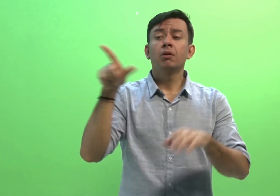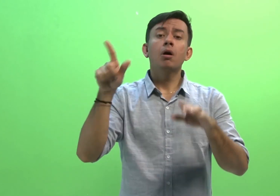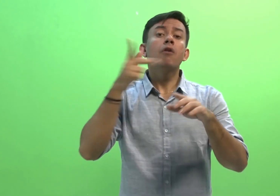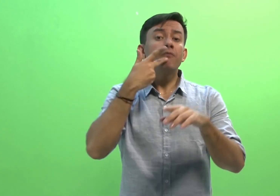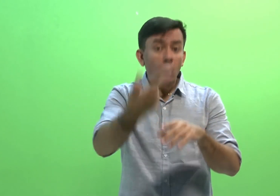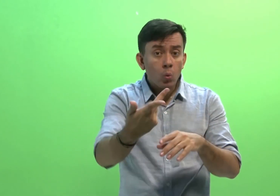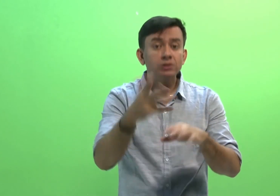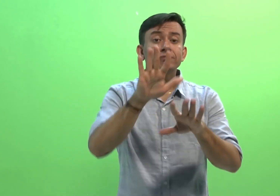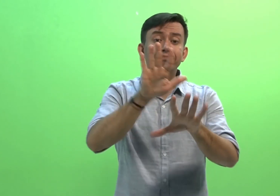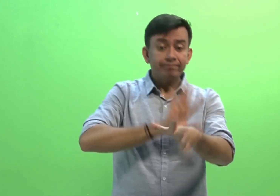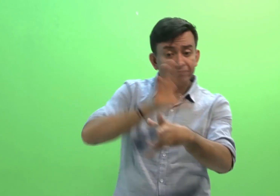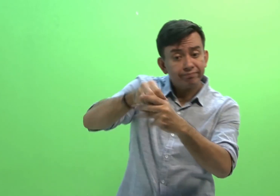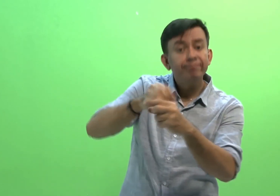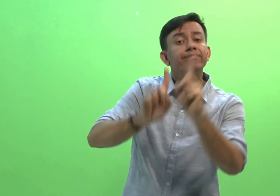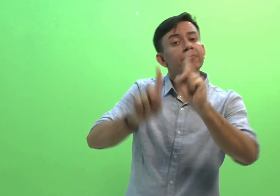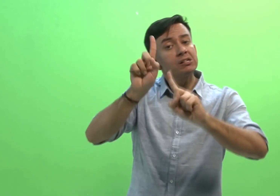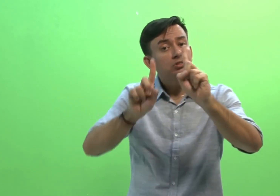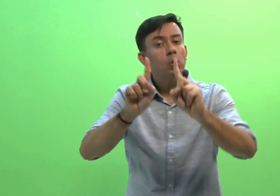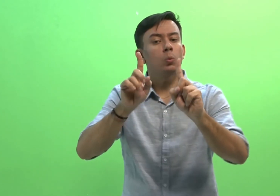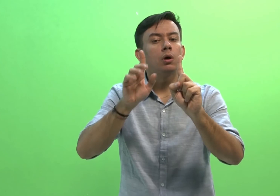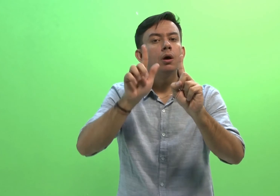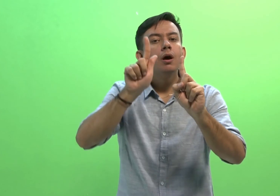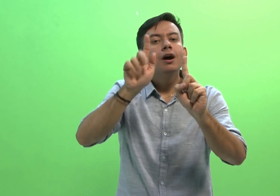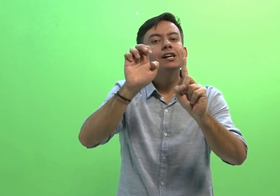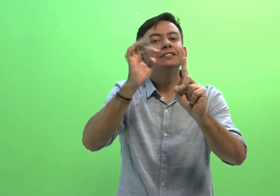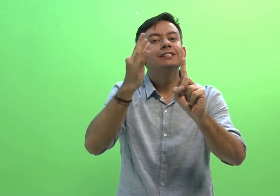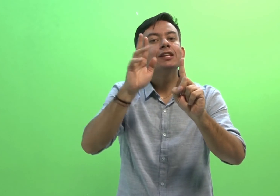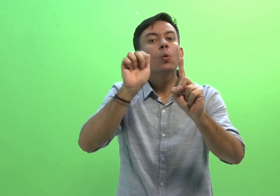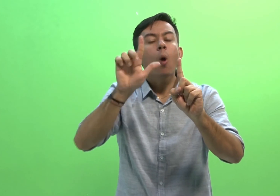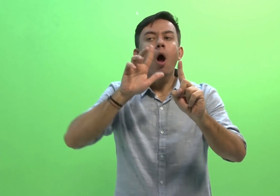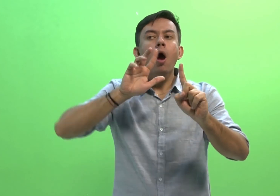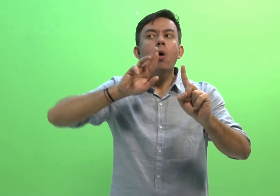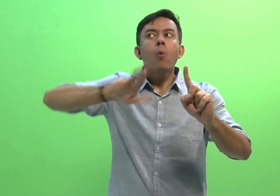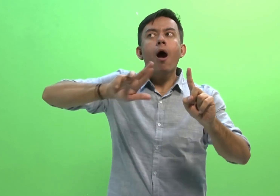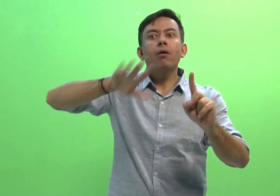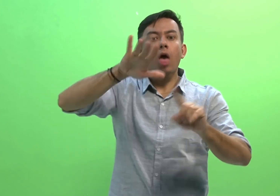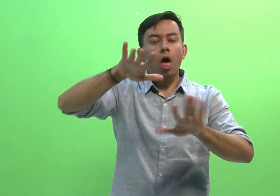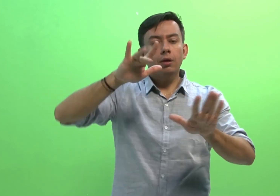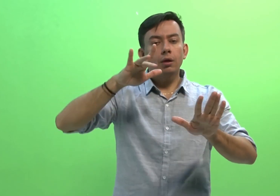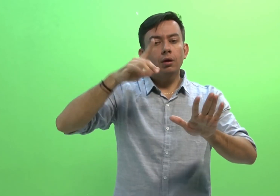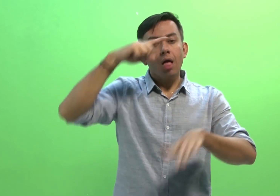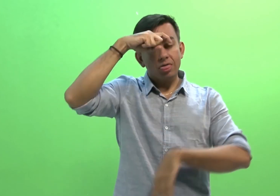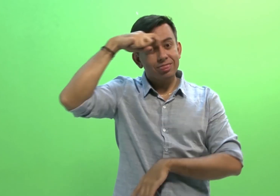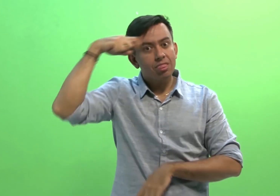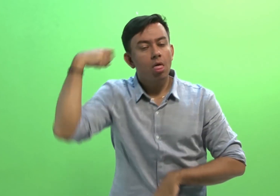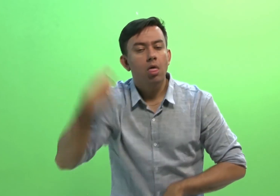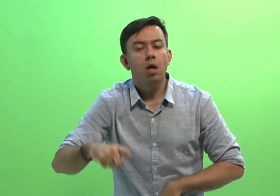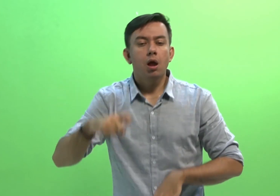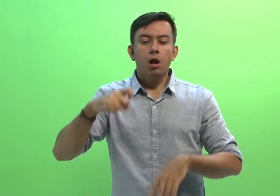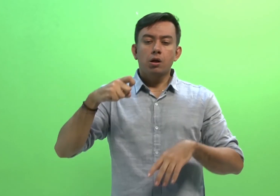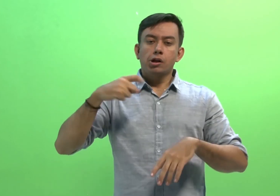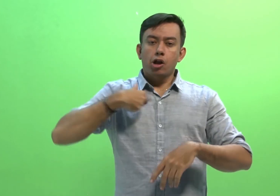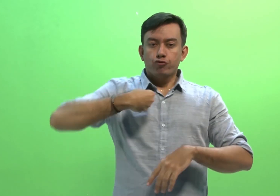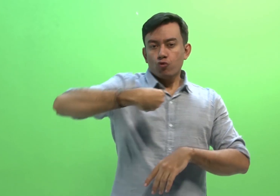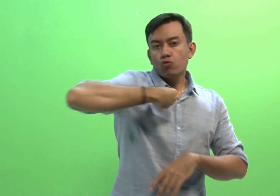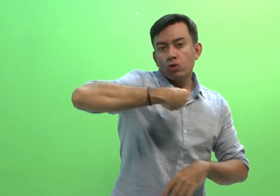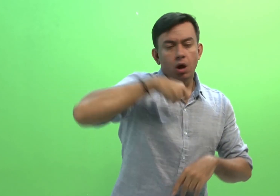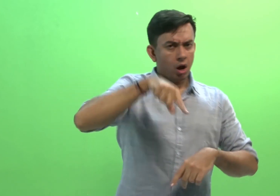provam que tem um gesto. Não é um gesto como mímica para trabalhar, beijar, namorar,